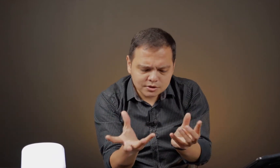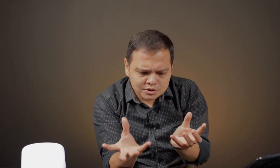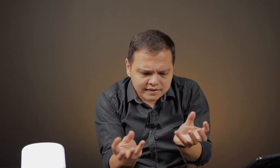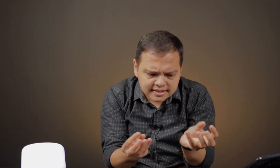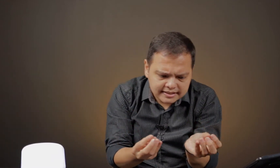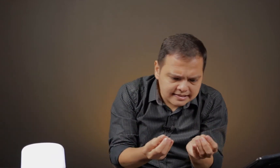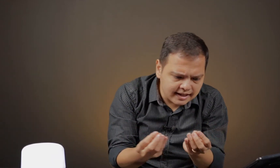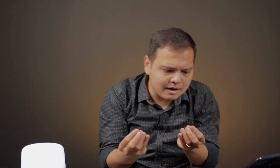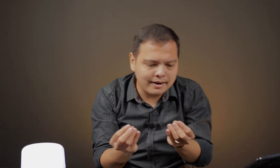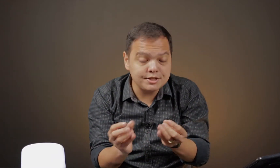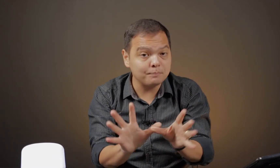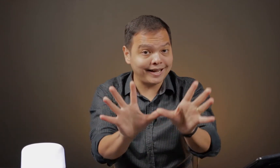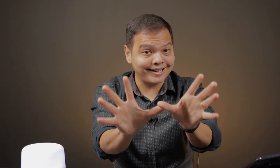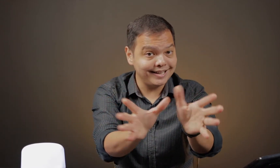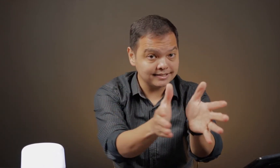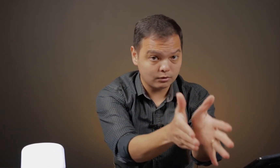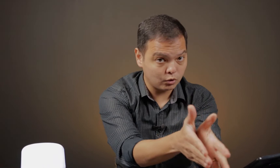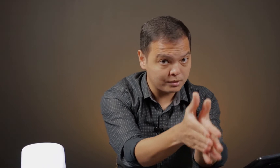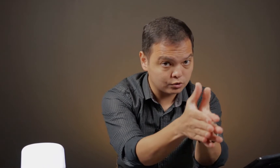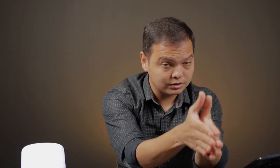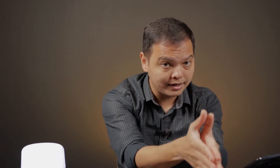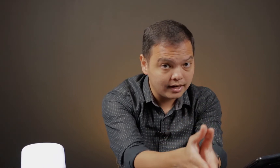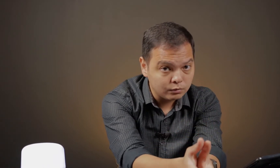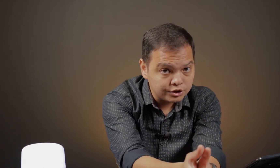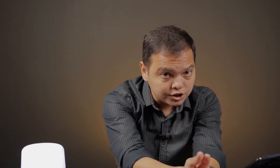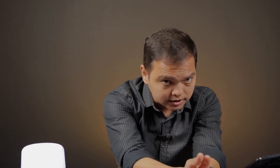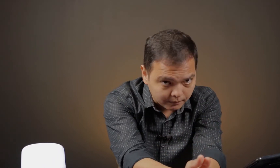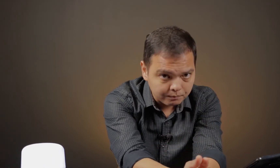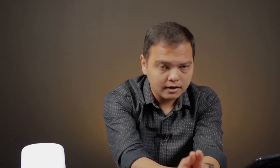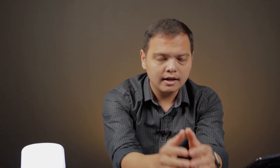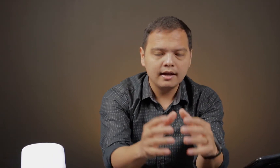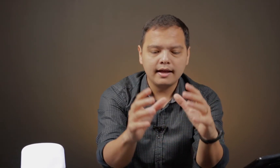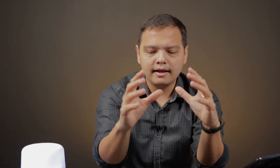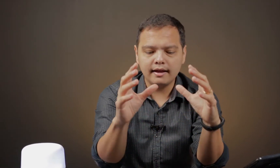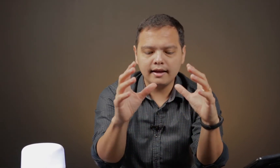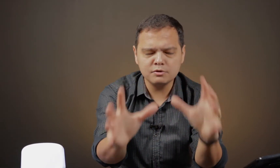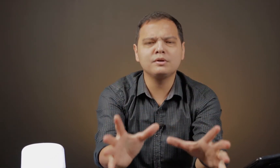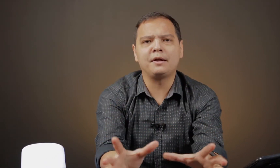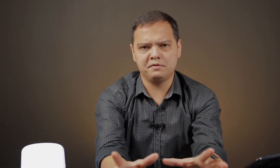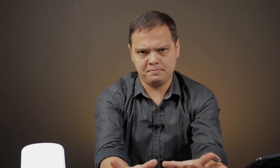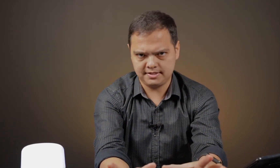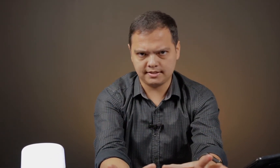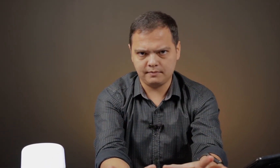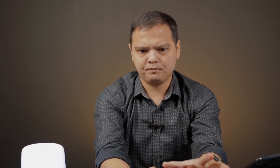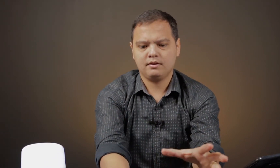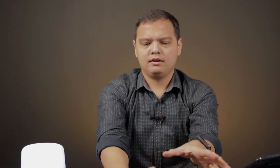não tiver certeza da gramática? A criança, quando começou, também não tinha. Esse é um cuidado que você precisa ter. Eu